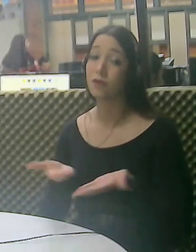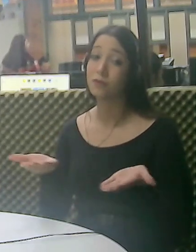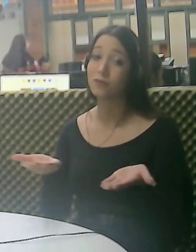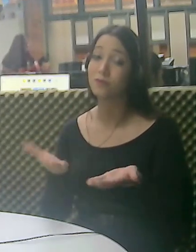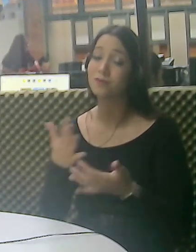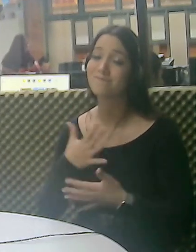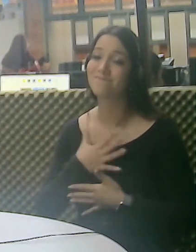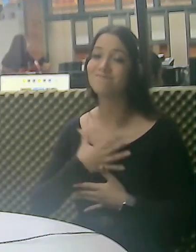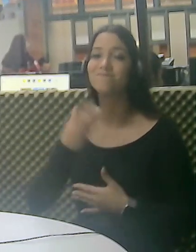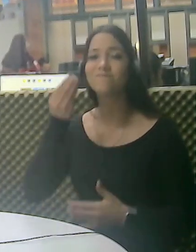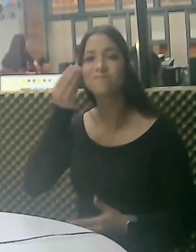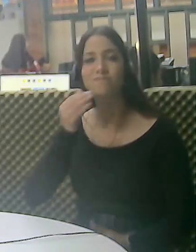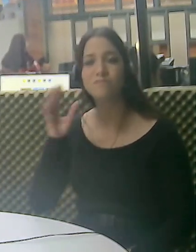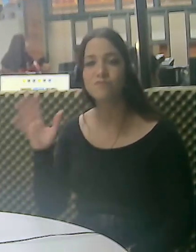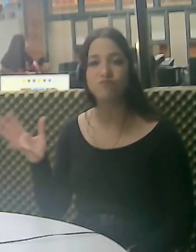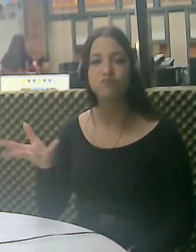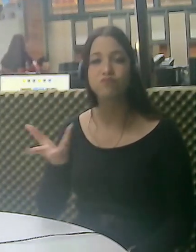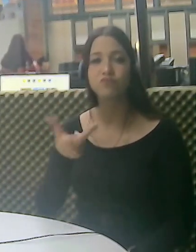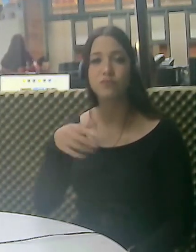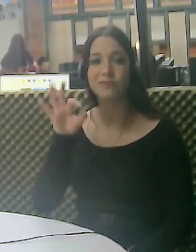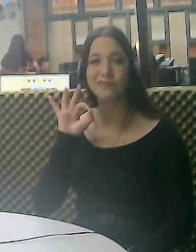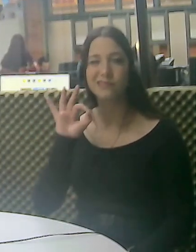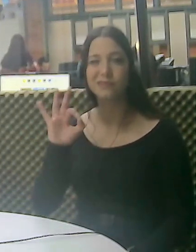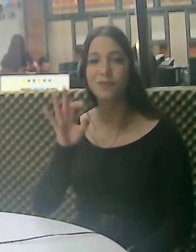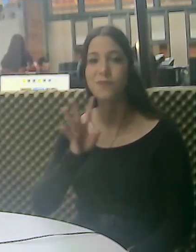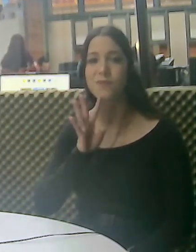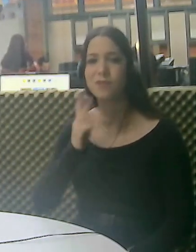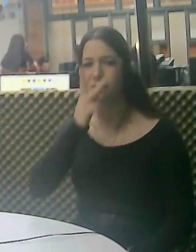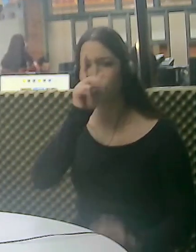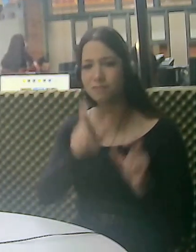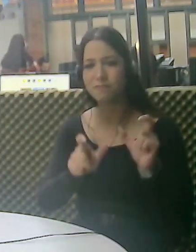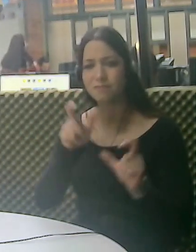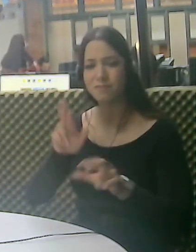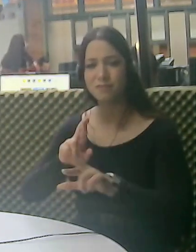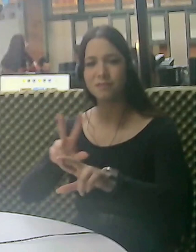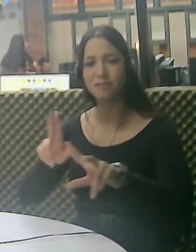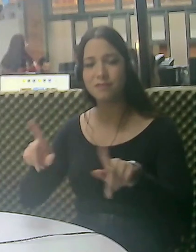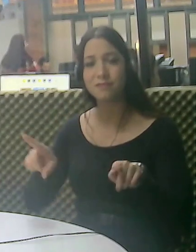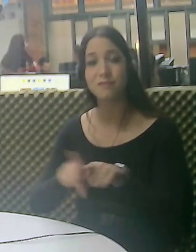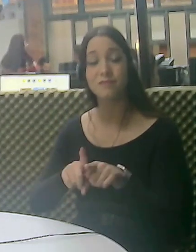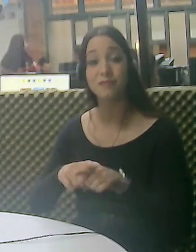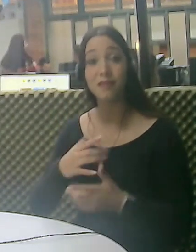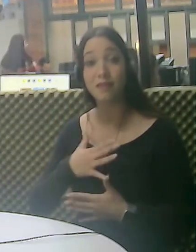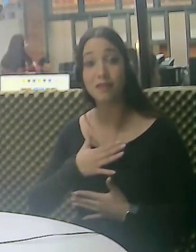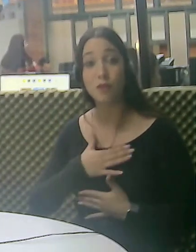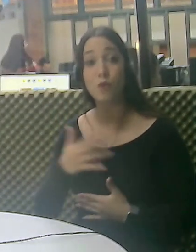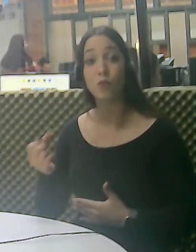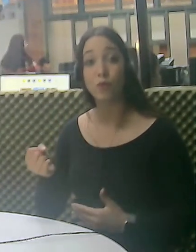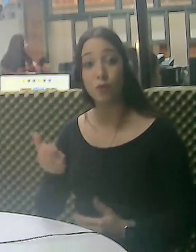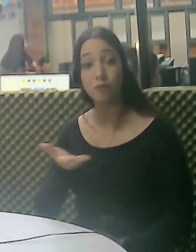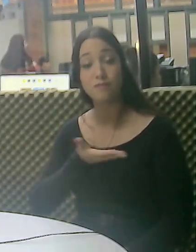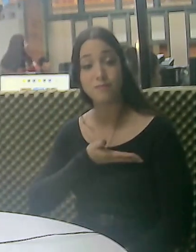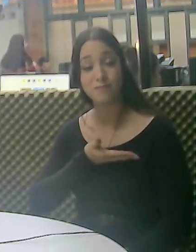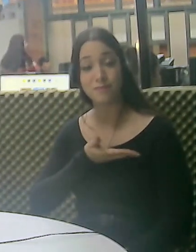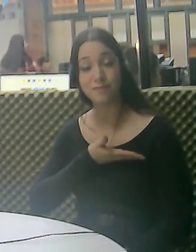eu tive uma experiência incrível, conheci pessoas diferentes, inclusive tenho novos colegas